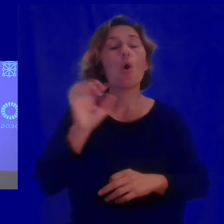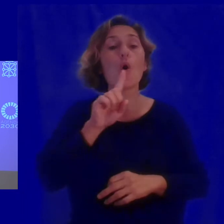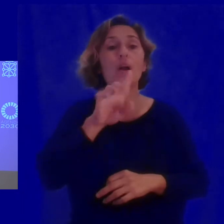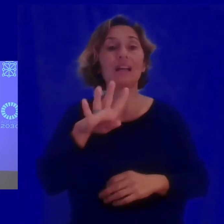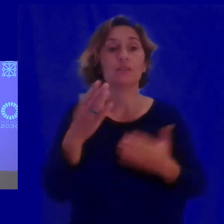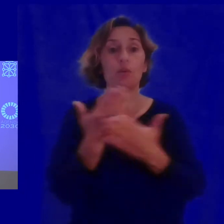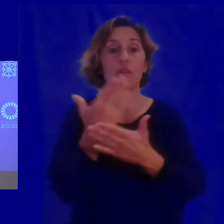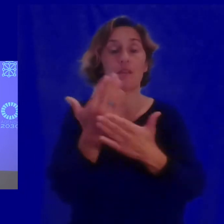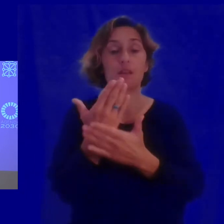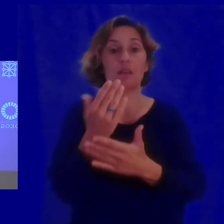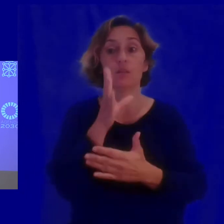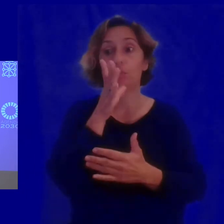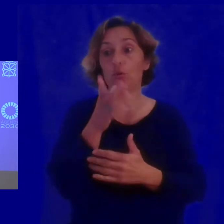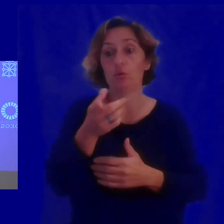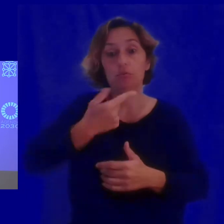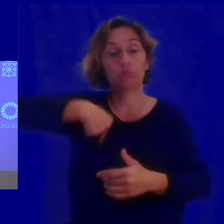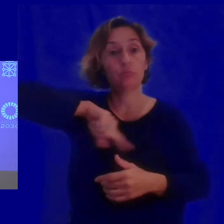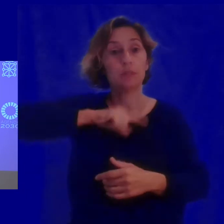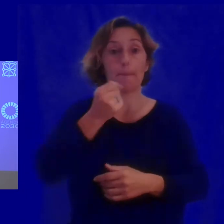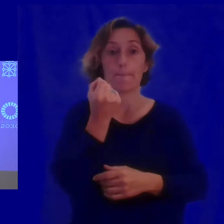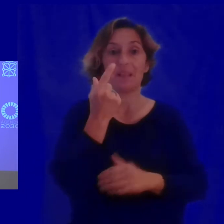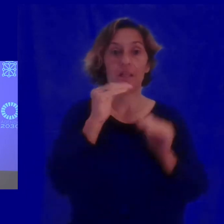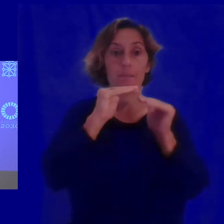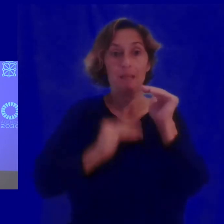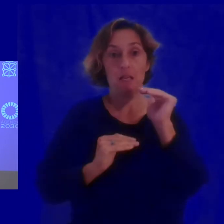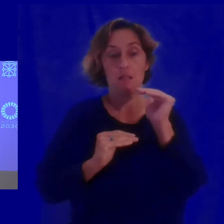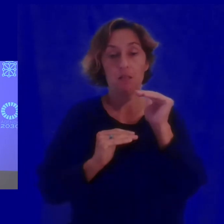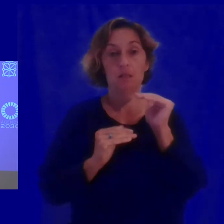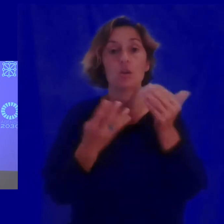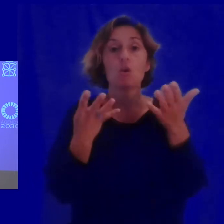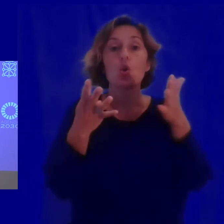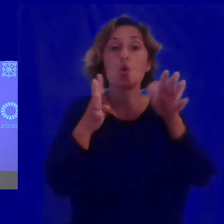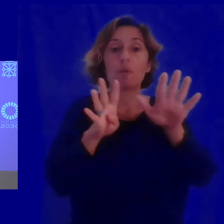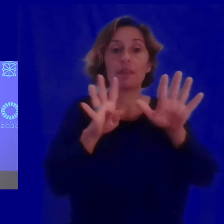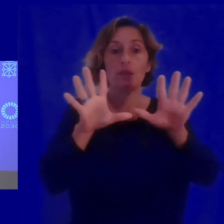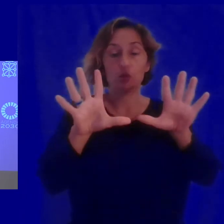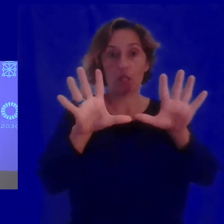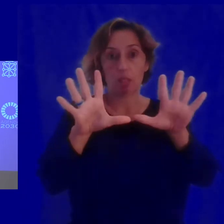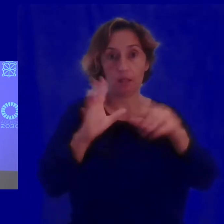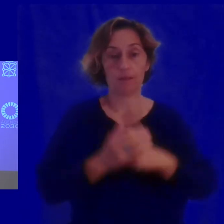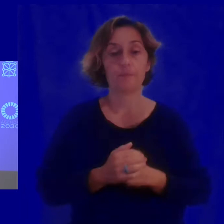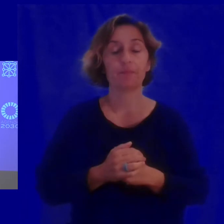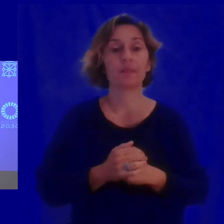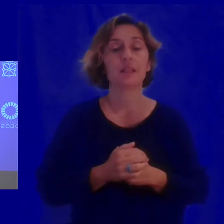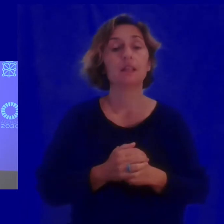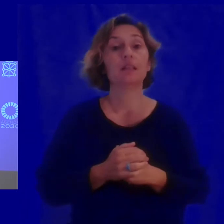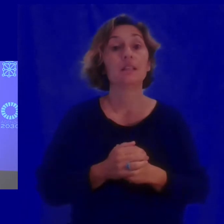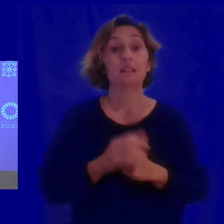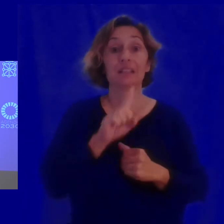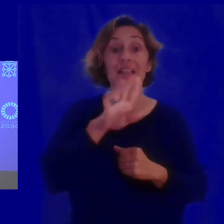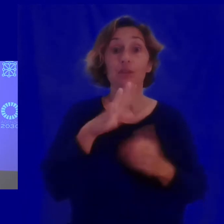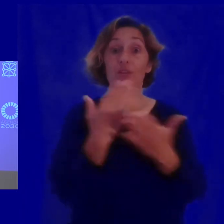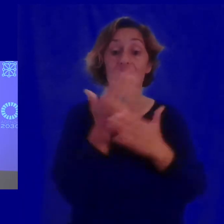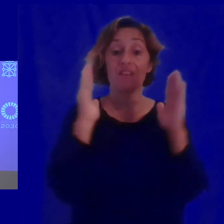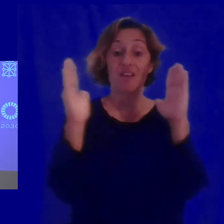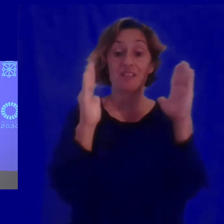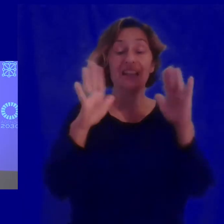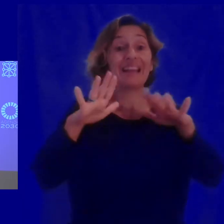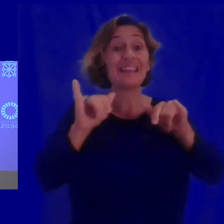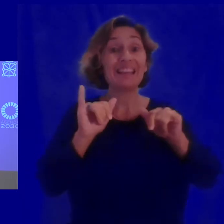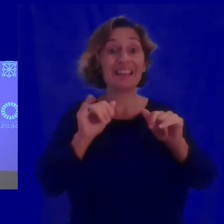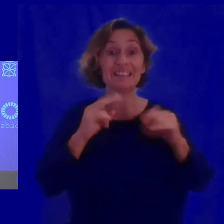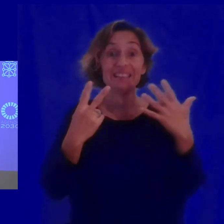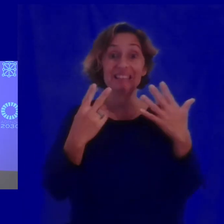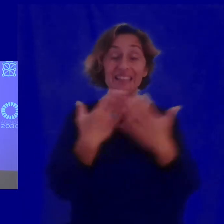la barrera de los 1.000, estamos ayer en 910, ni en 7 días, que es el tramo que en realidad marca tendencia